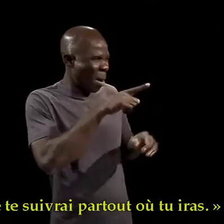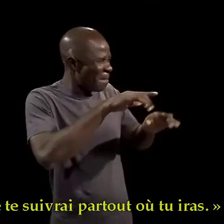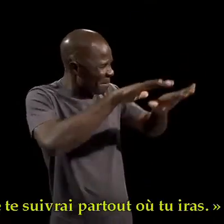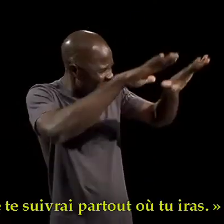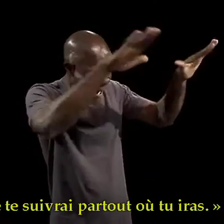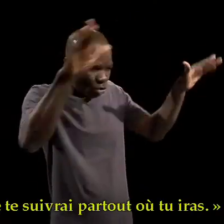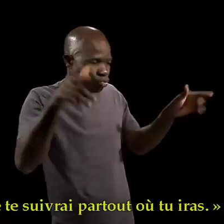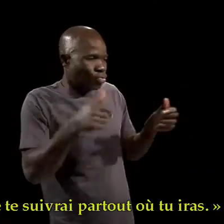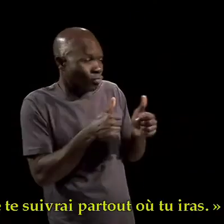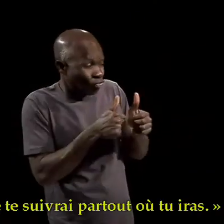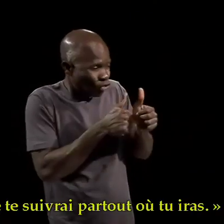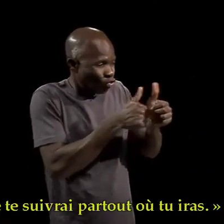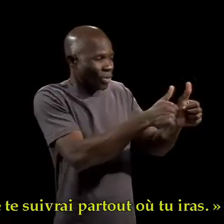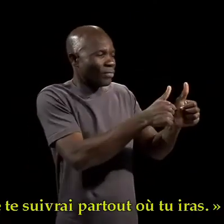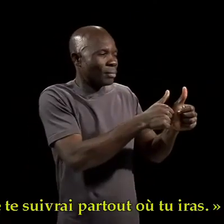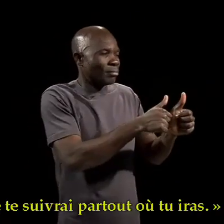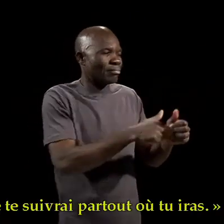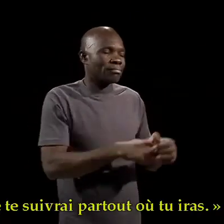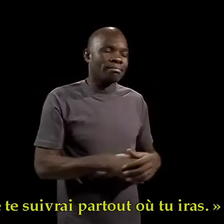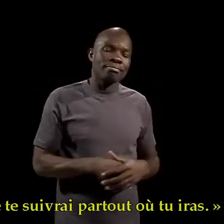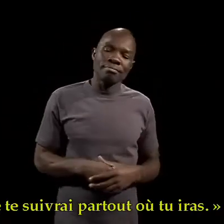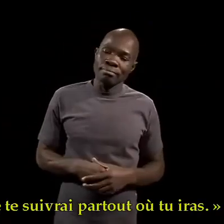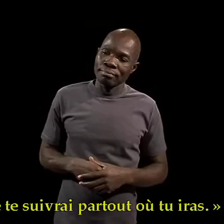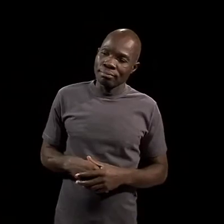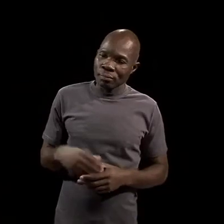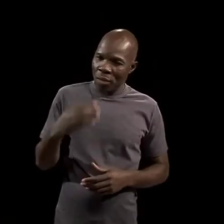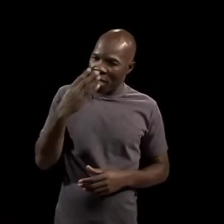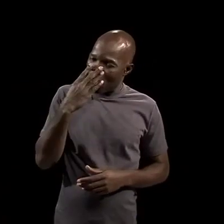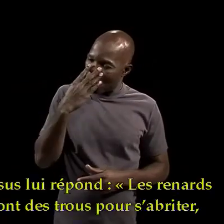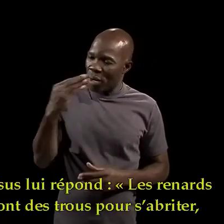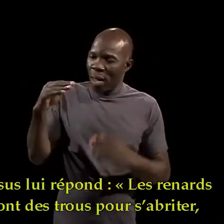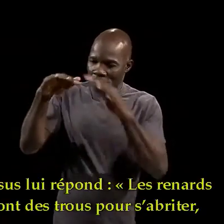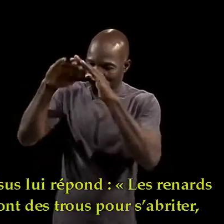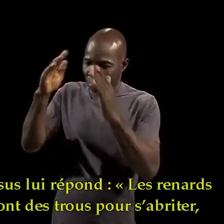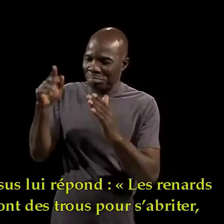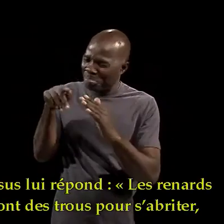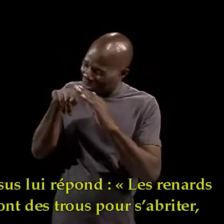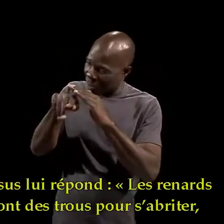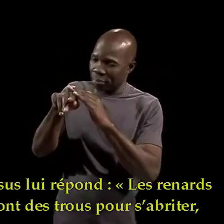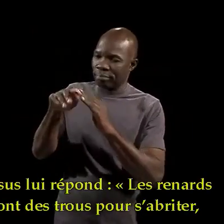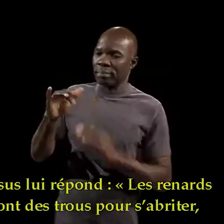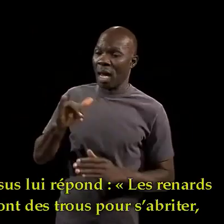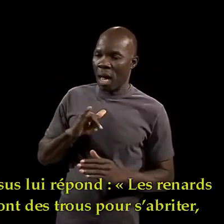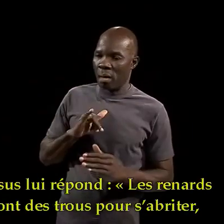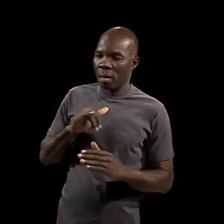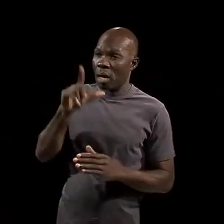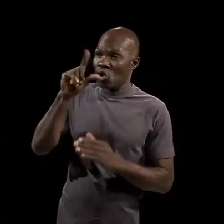Je te suivrai partout où tu iras. Jésus lui répond: Les renards ont des trous pour